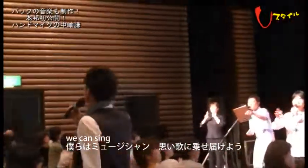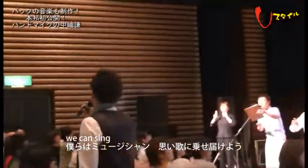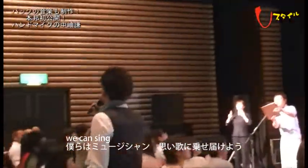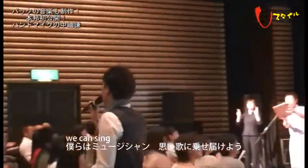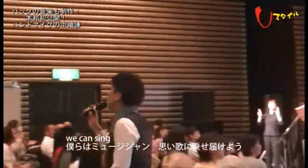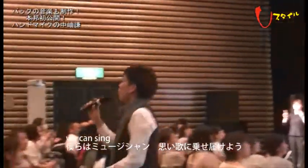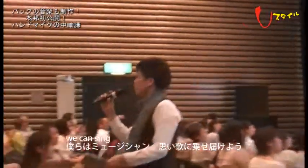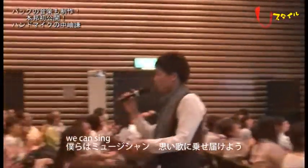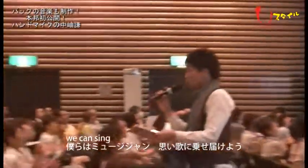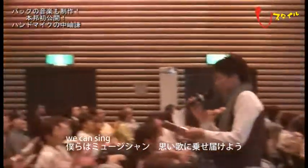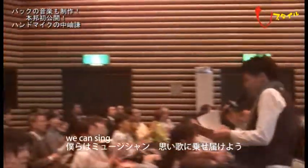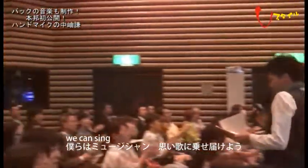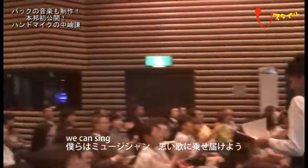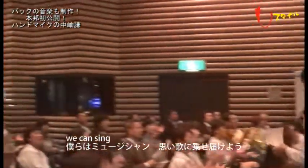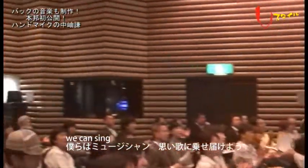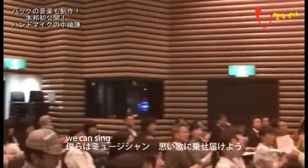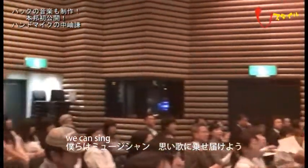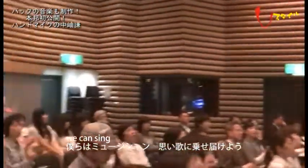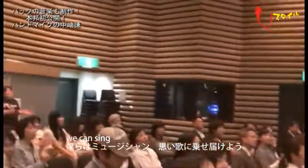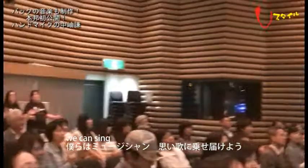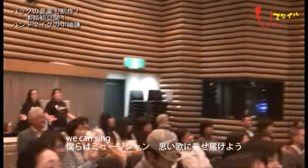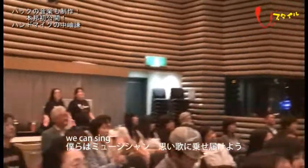nini